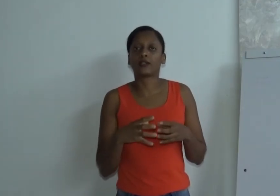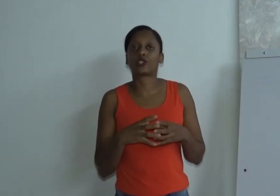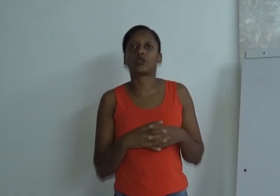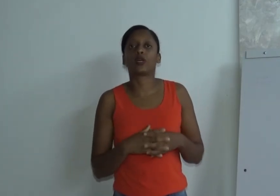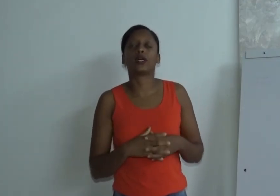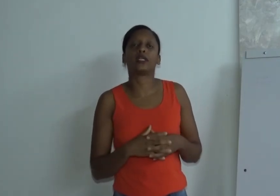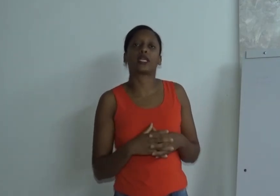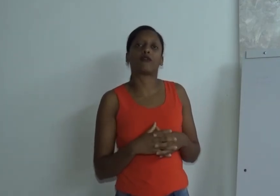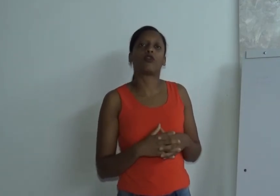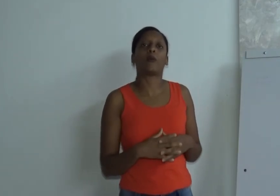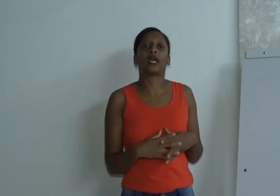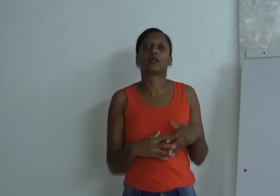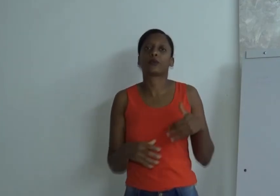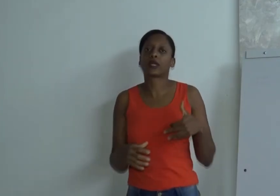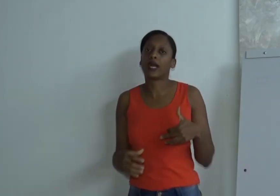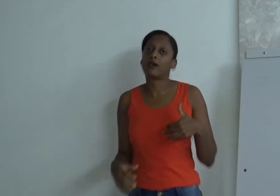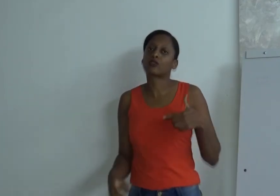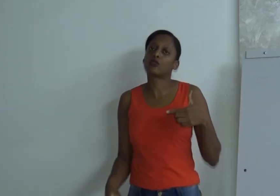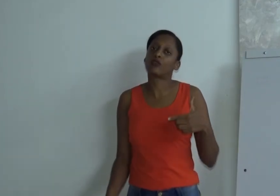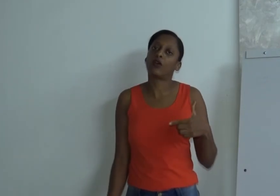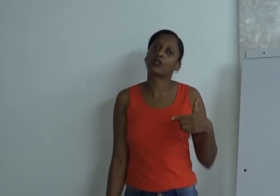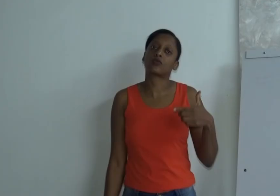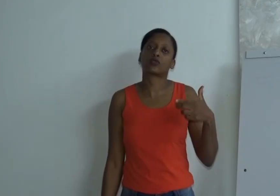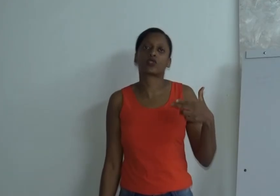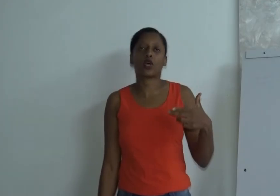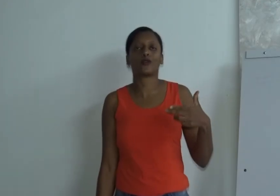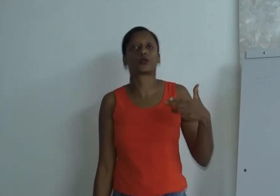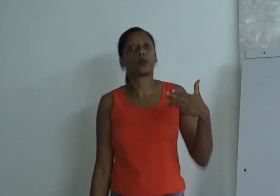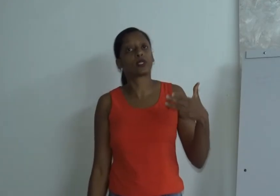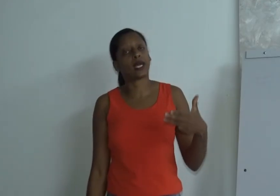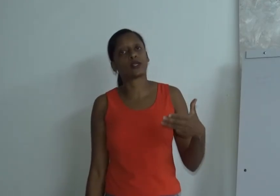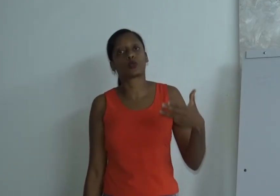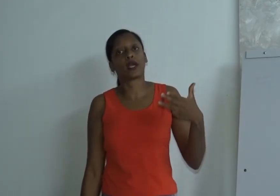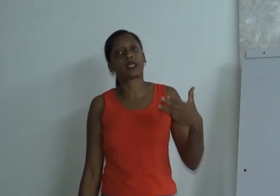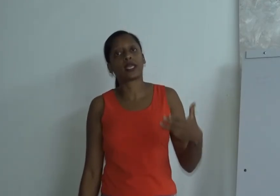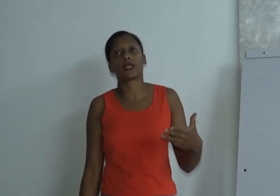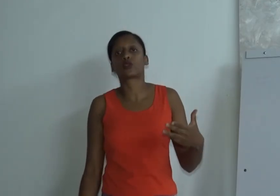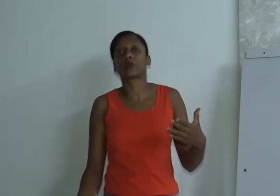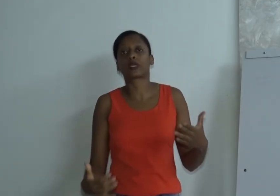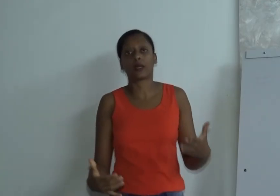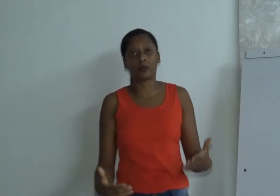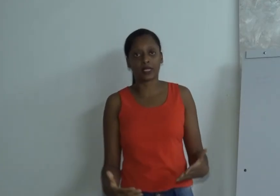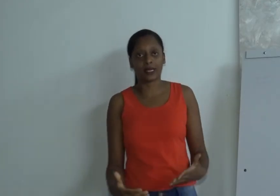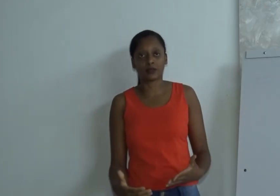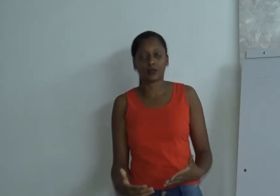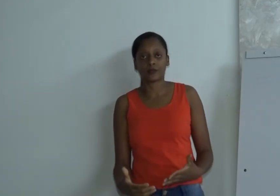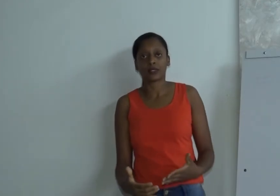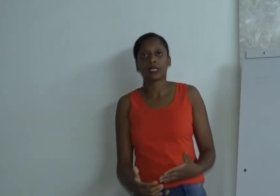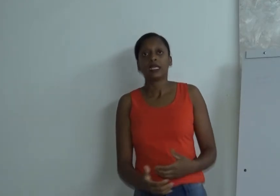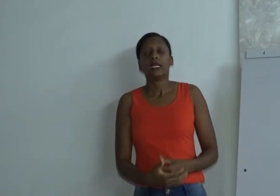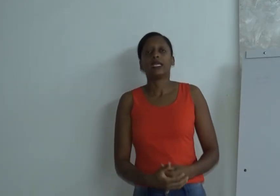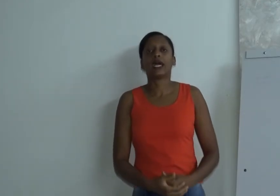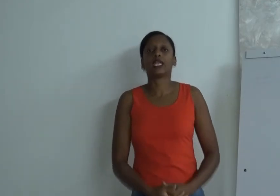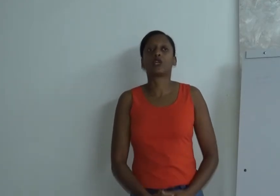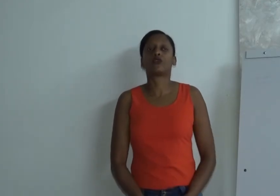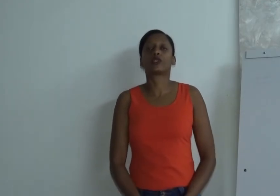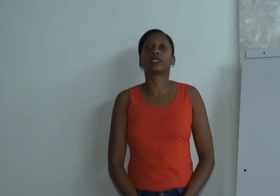parte inorgânica é formada por cálcio, fósforo, sódio, potássio, magnésio e bicarbonato. E aí eu vou ter